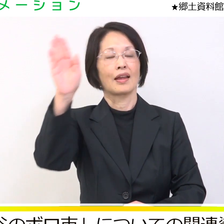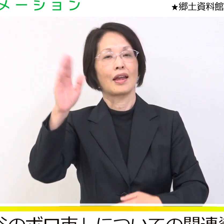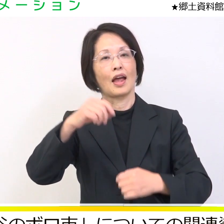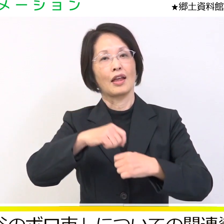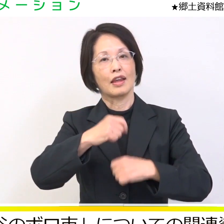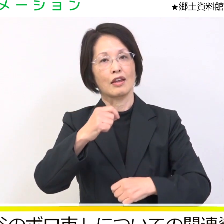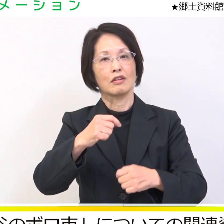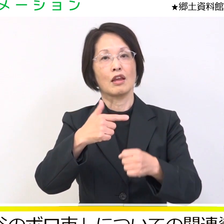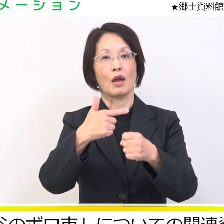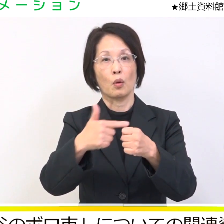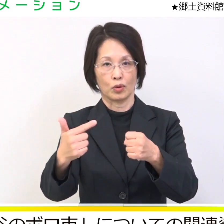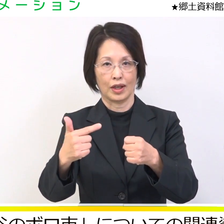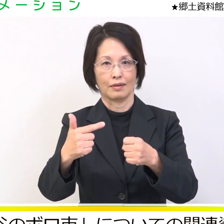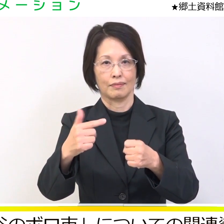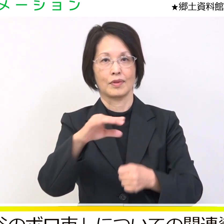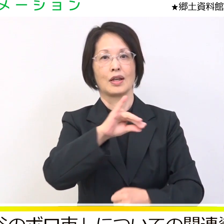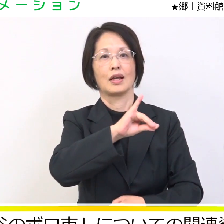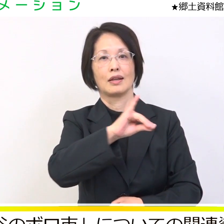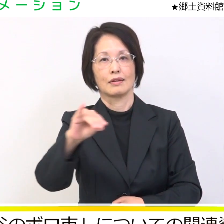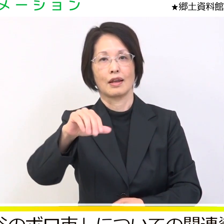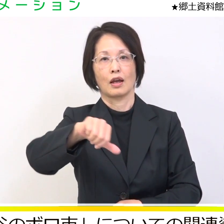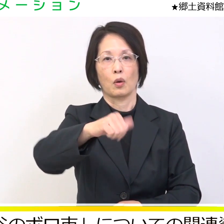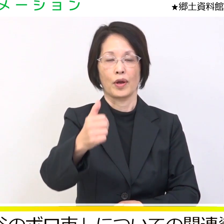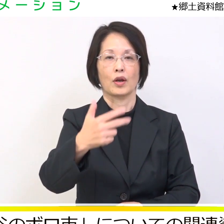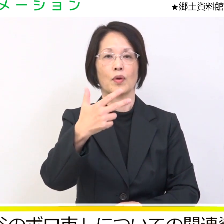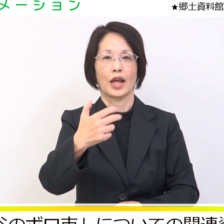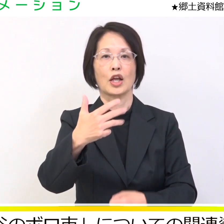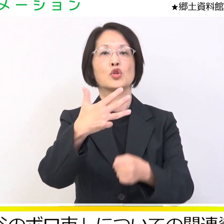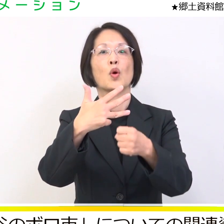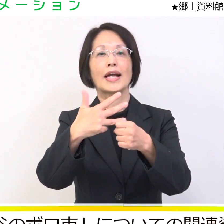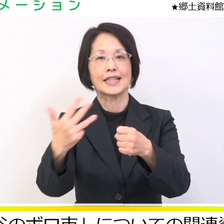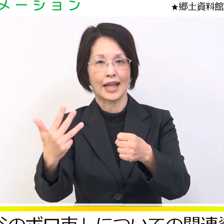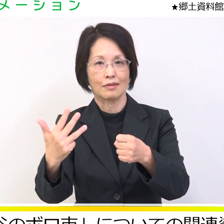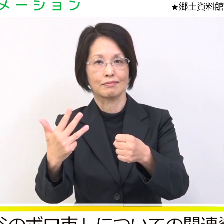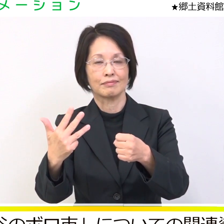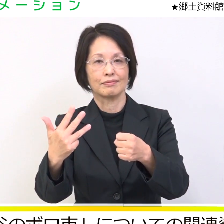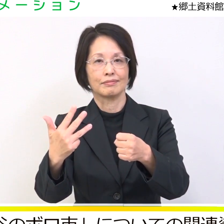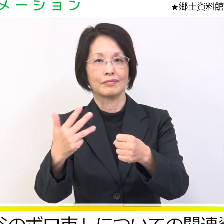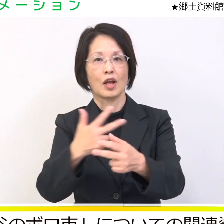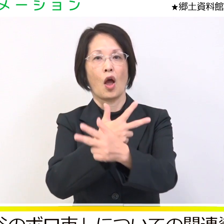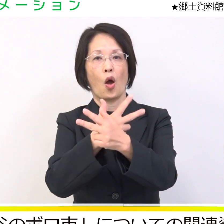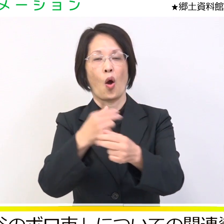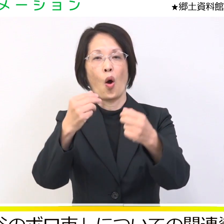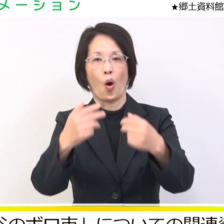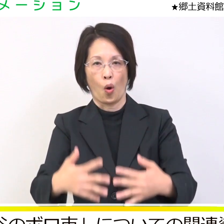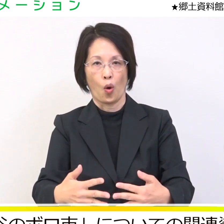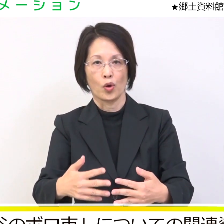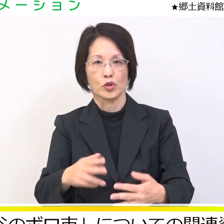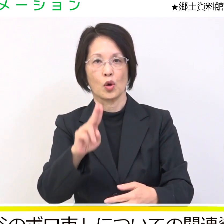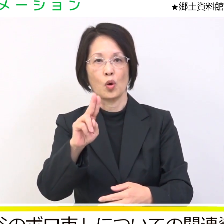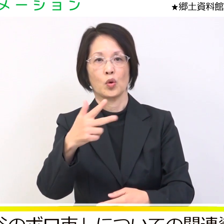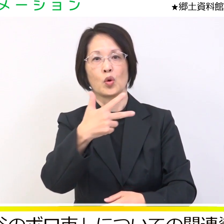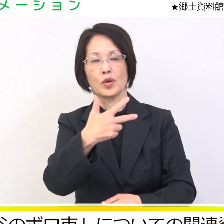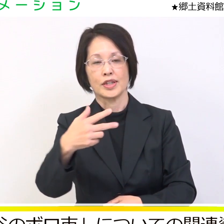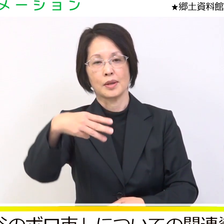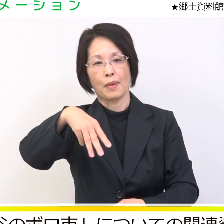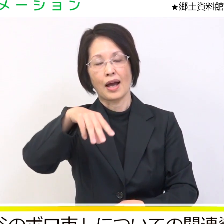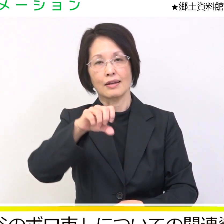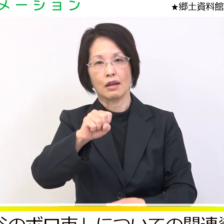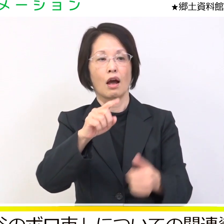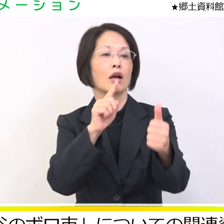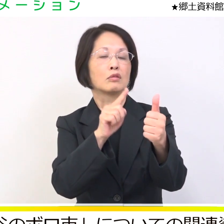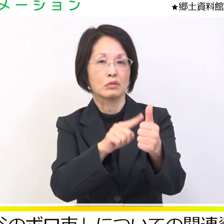天正6年1578年法成寺正の